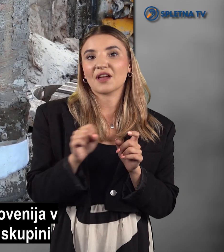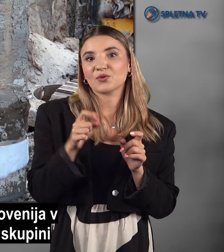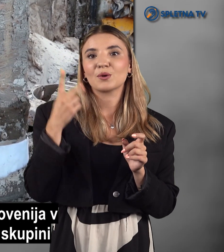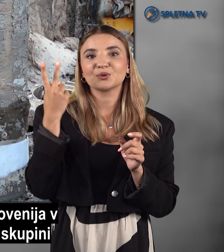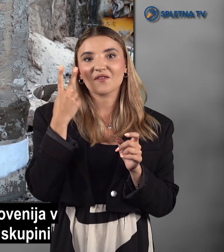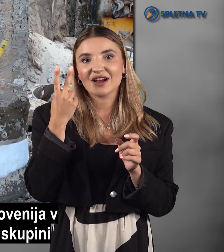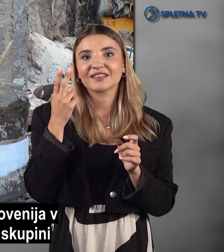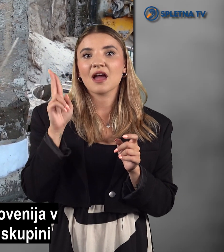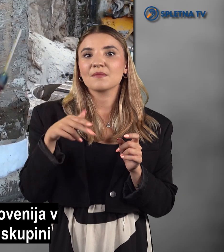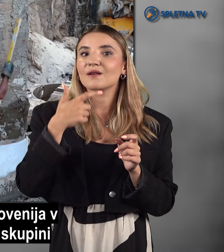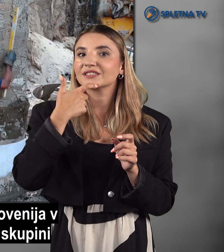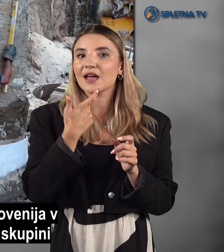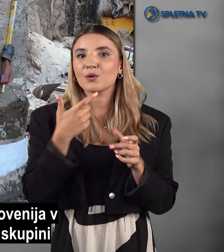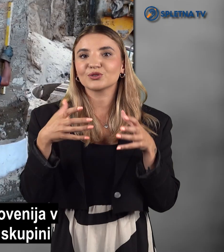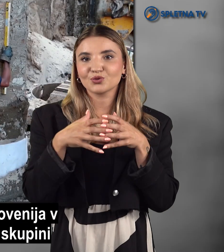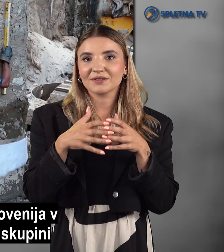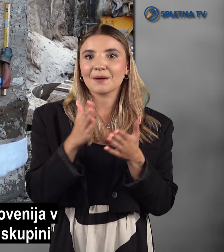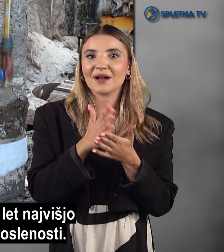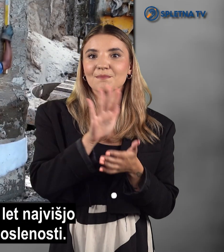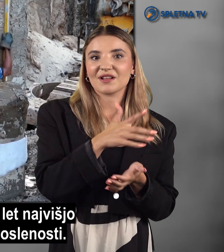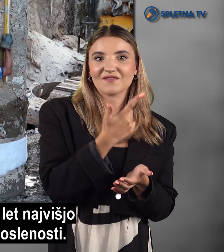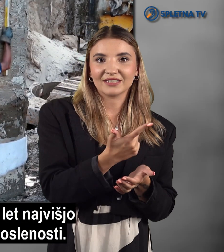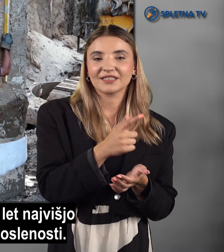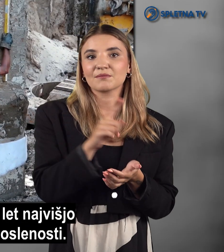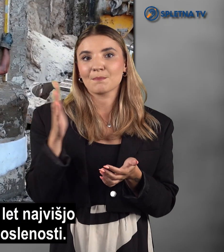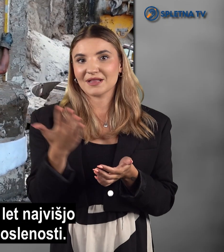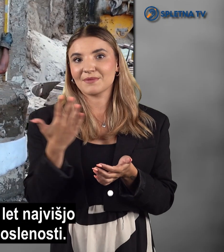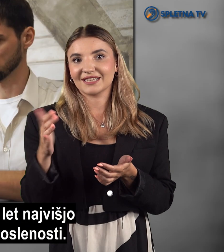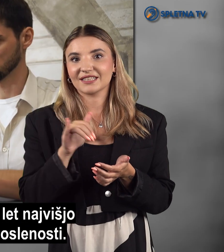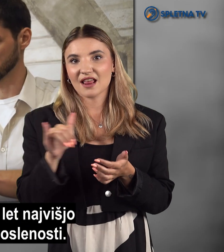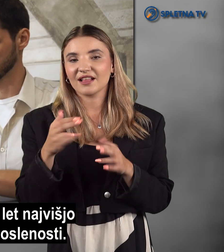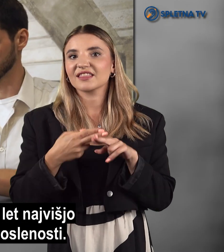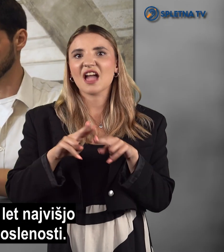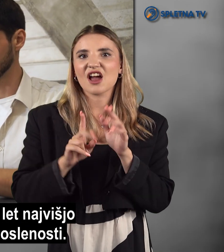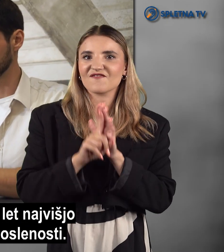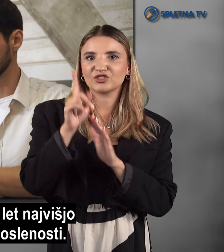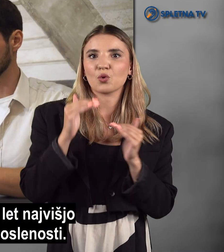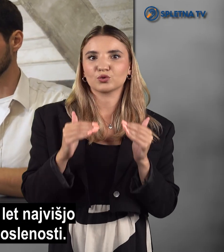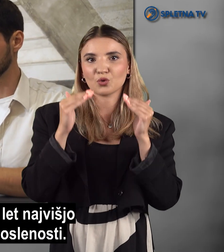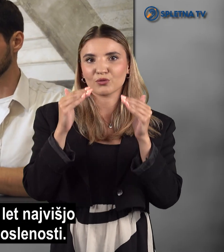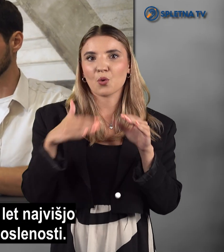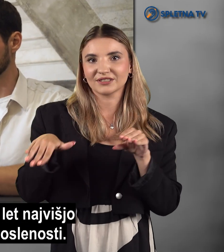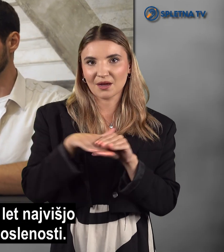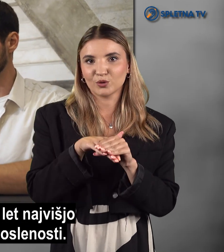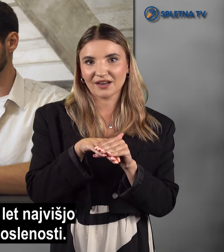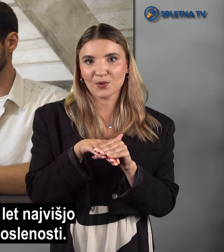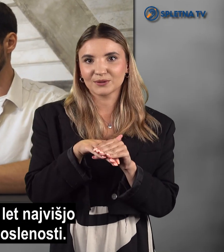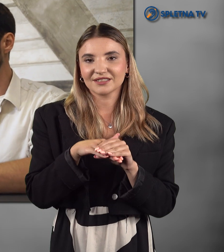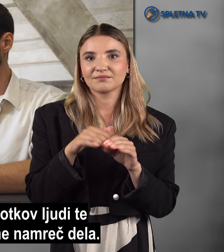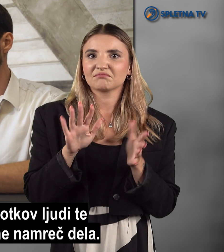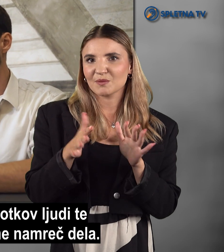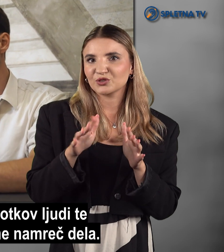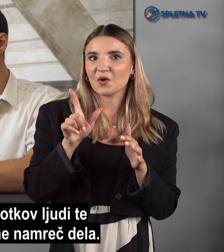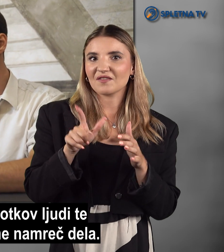Tudi zato, ker ima Slovenija v starostni skupini med 25 in 55 let najvišjo stopnjo